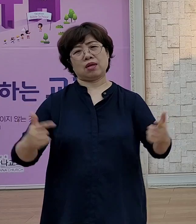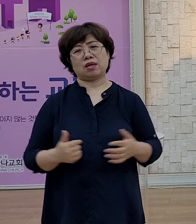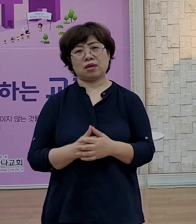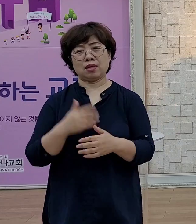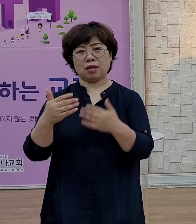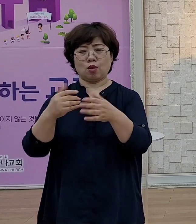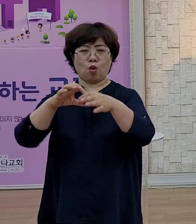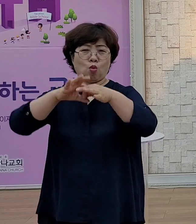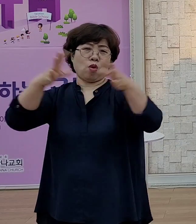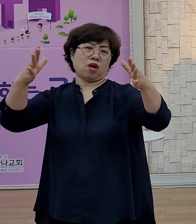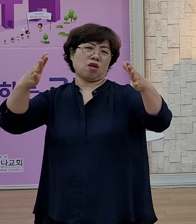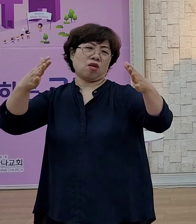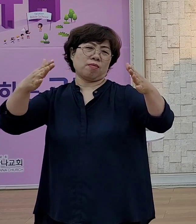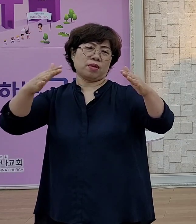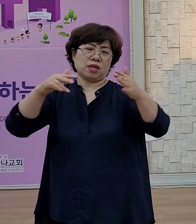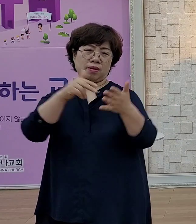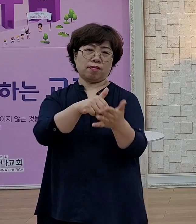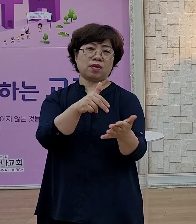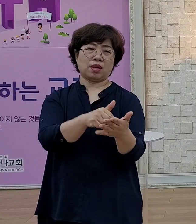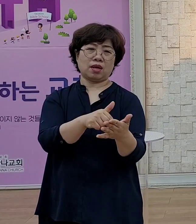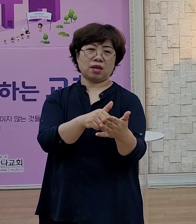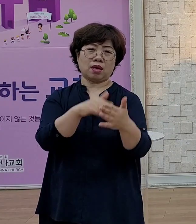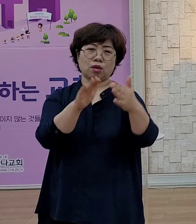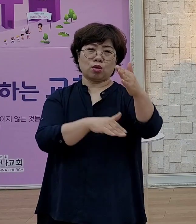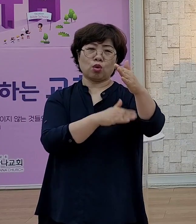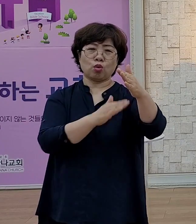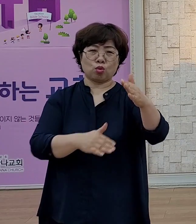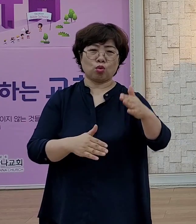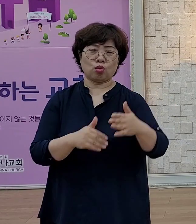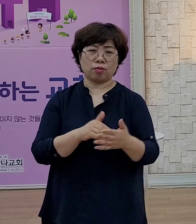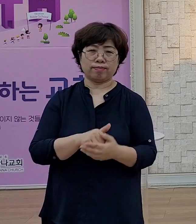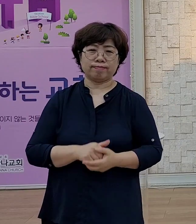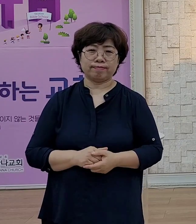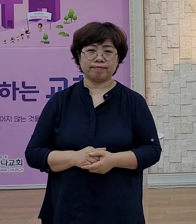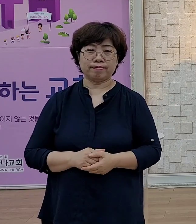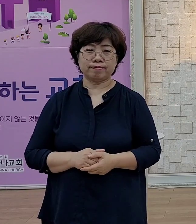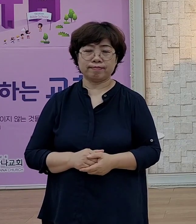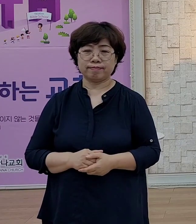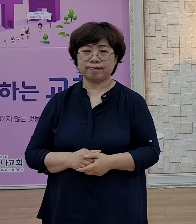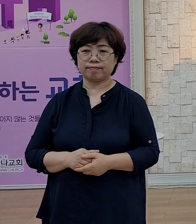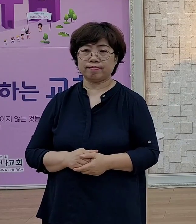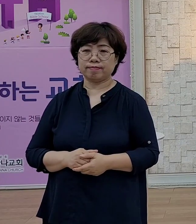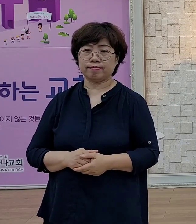전혀 상관이 없는 사람이라는 사실이에요.